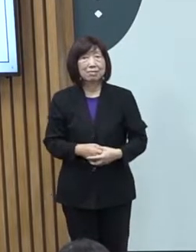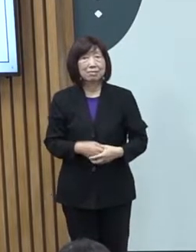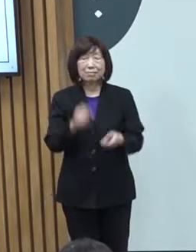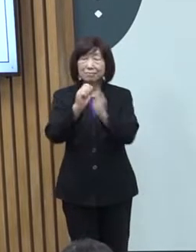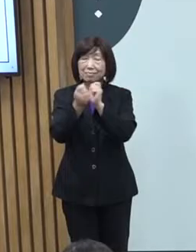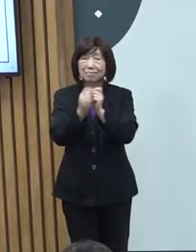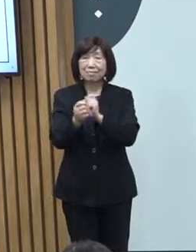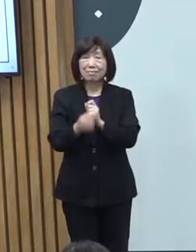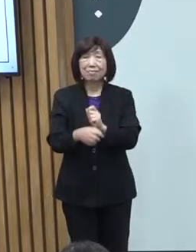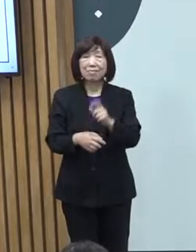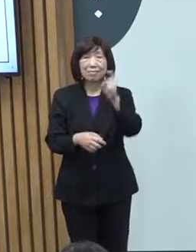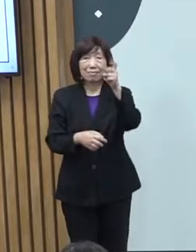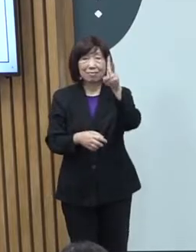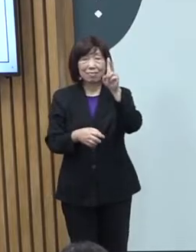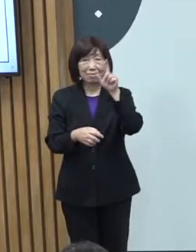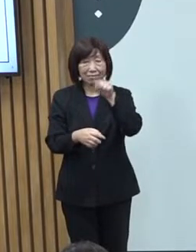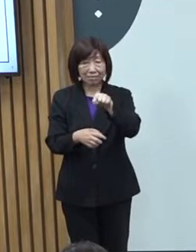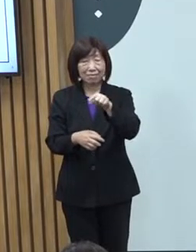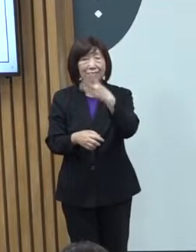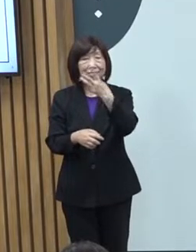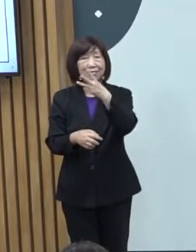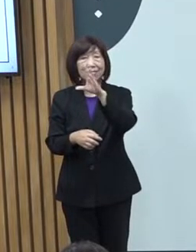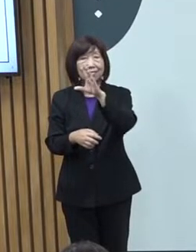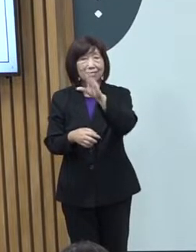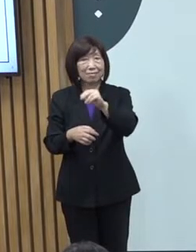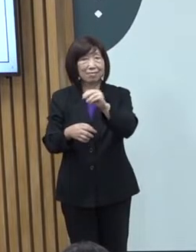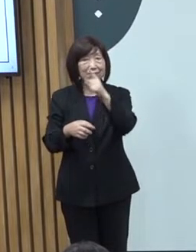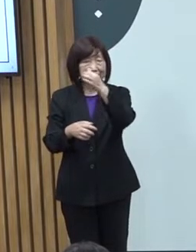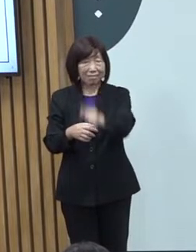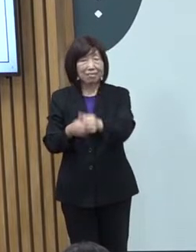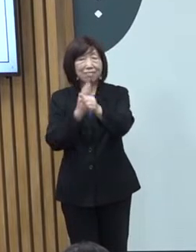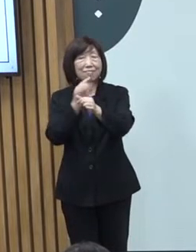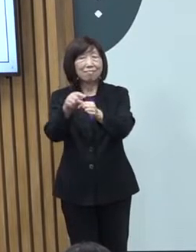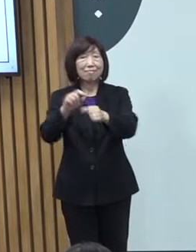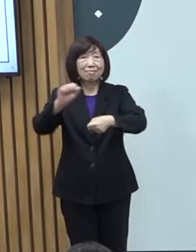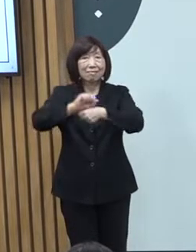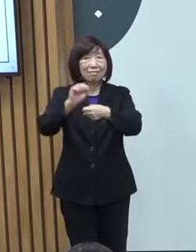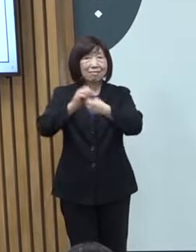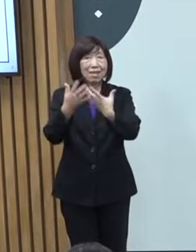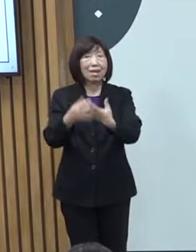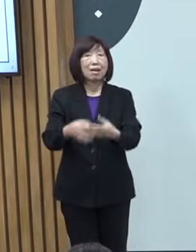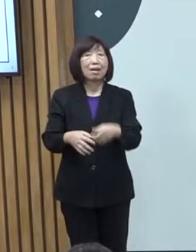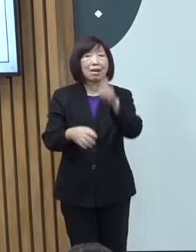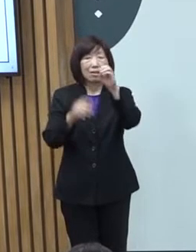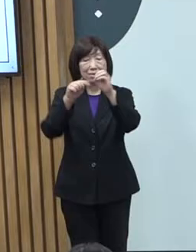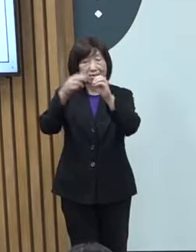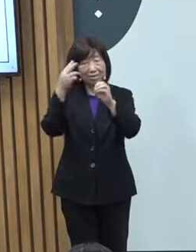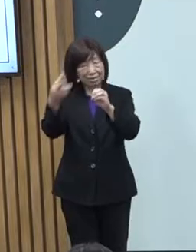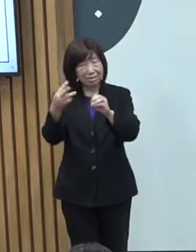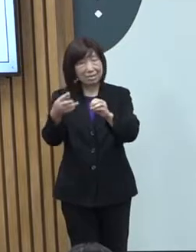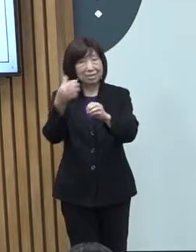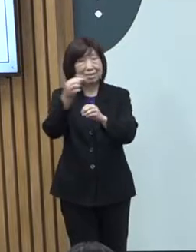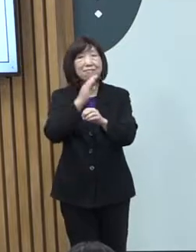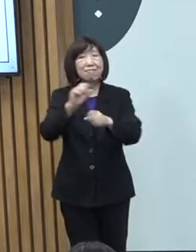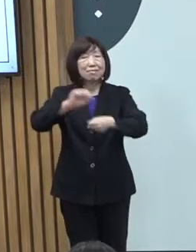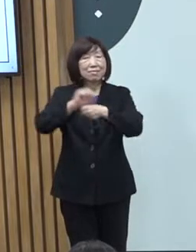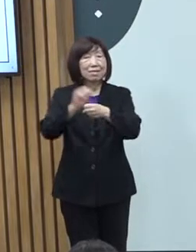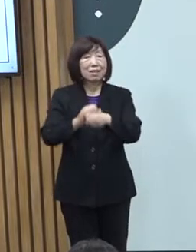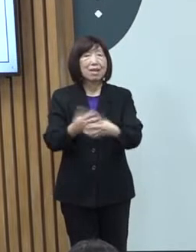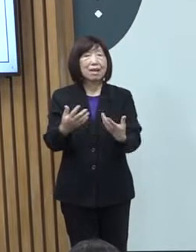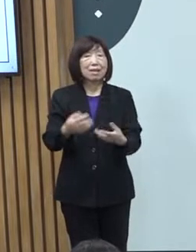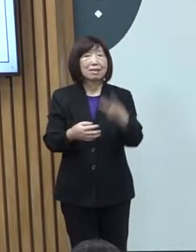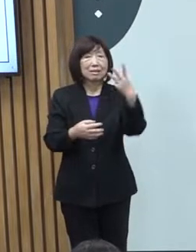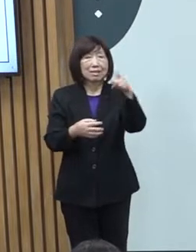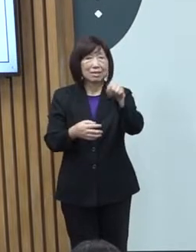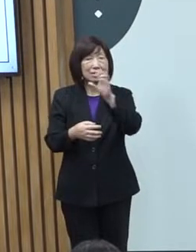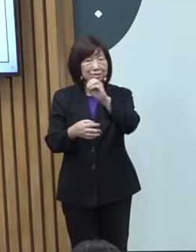的是 12.3 亿元，也较111年度呢增加了 0.37 亿元，那成长了 3.07 亿元。